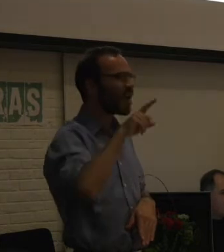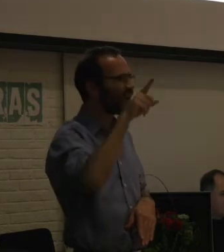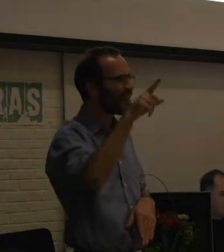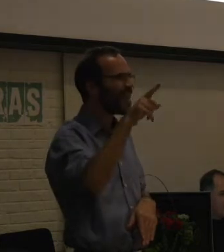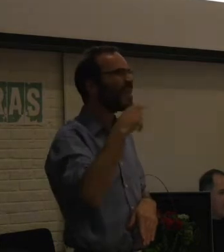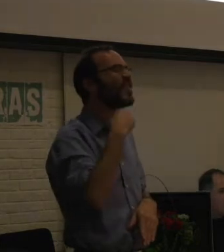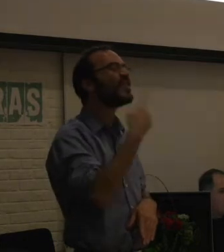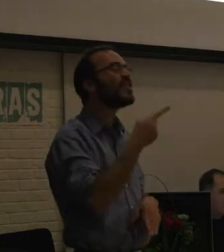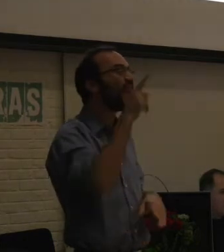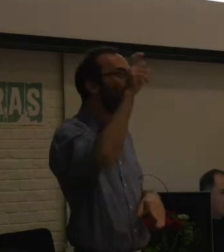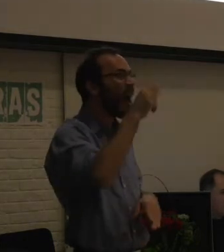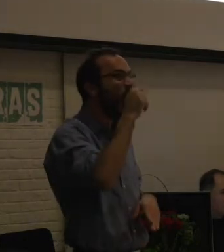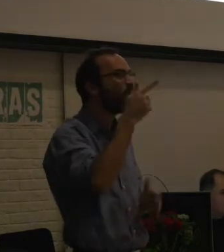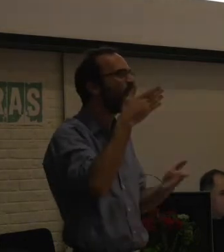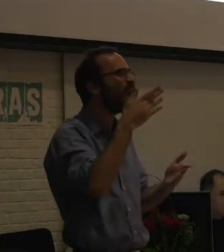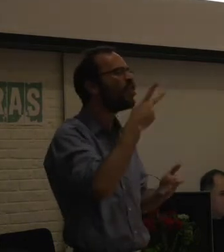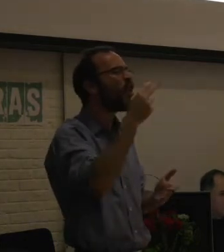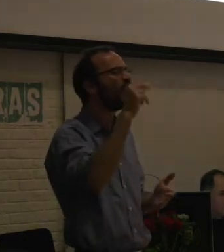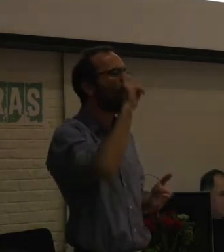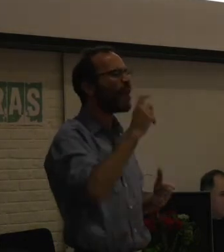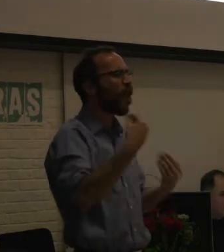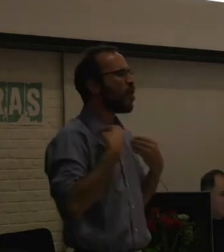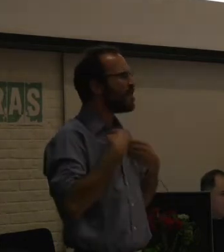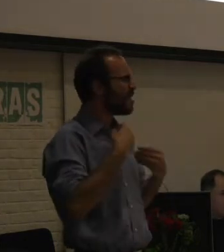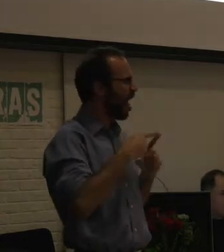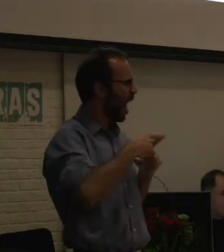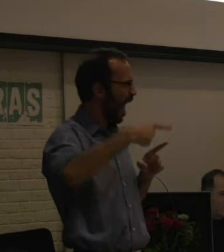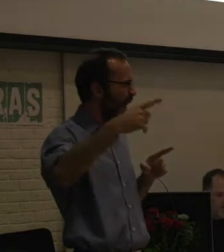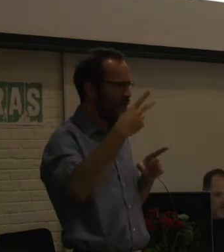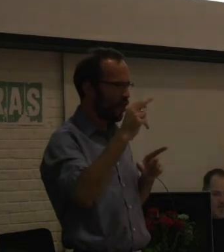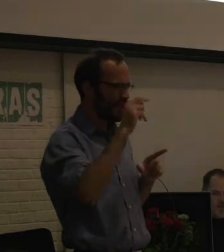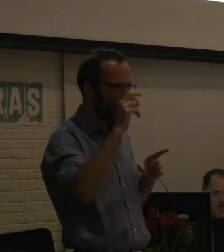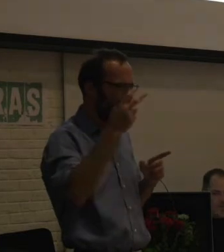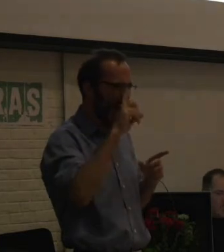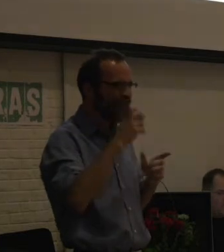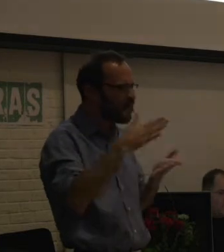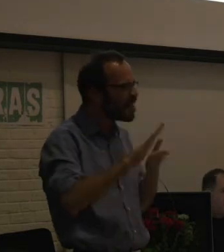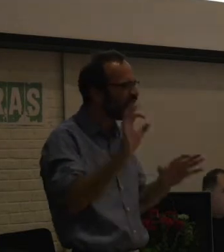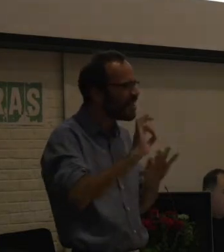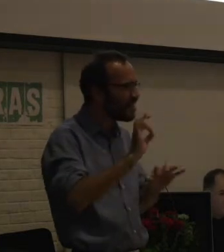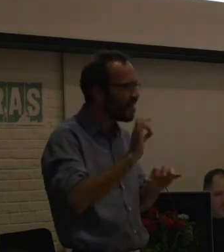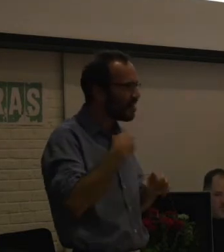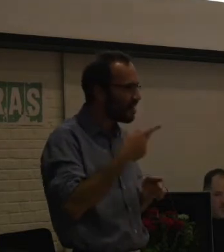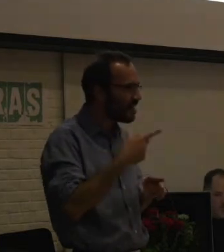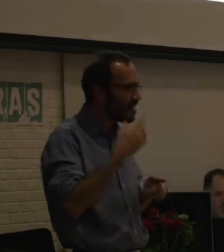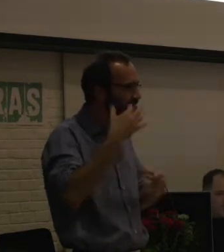2 siglos, cosa que Carrere, por supuesto, desmonta diametralmente. Bueno, pues ese tipo de cosas son las que cuento. Y